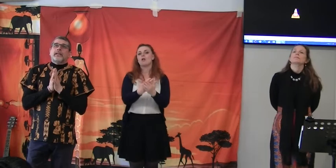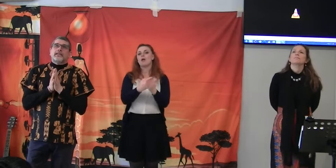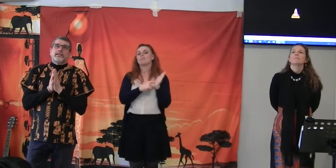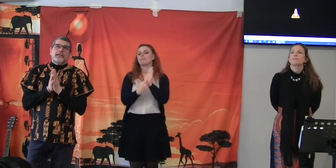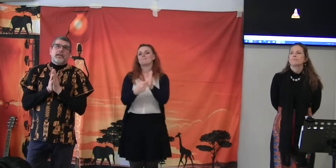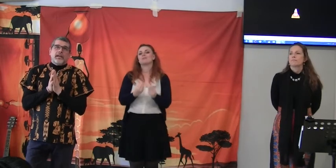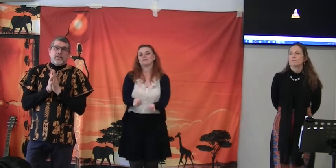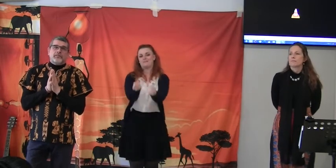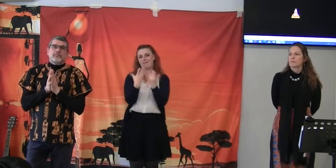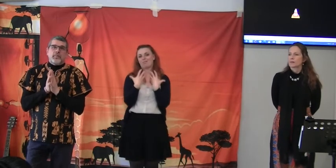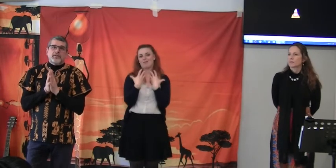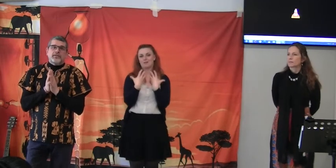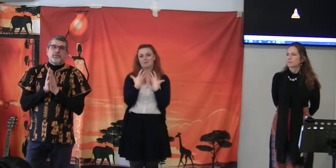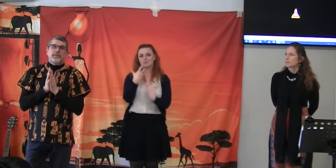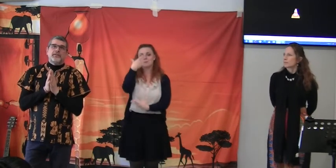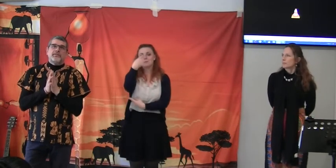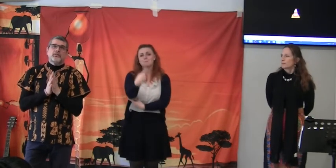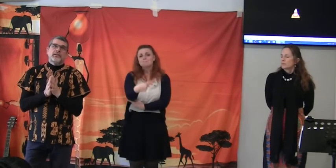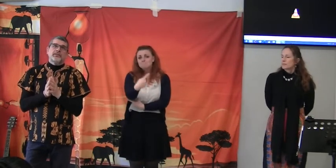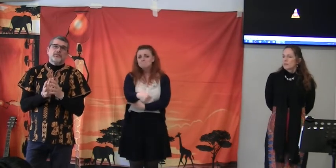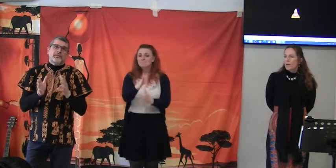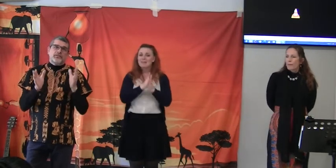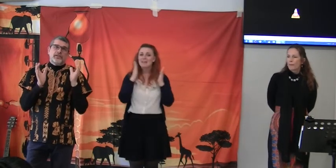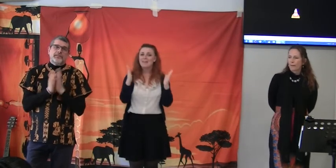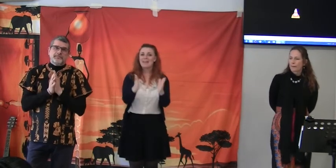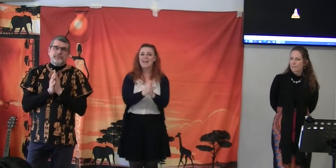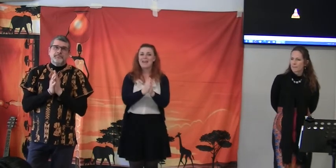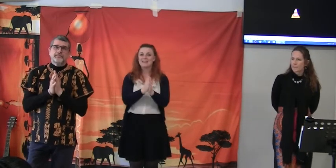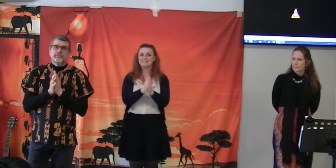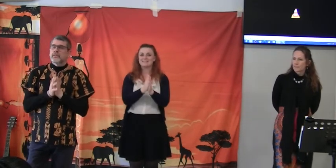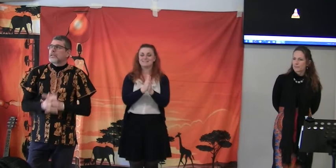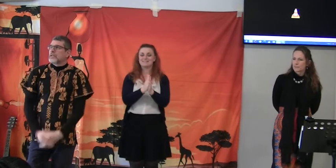ed è la Chiesa che ci ha seguiti e è venuta addirittura fino lì,